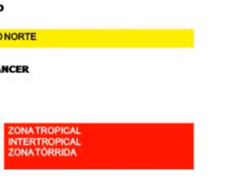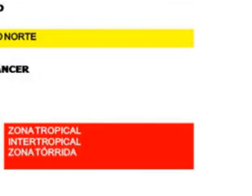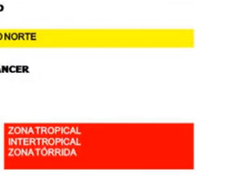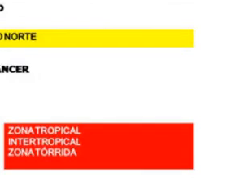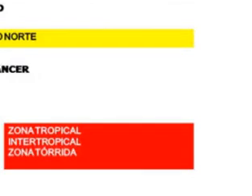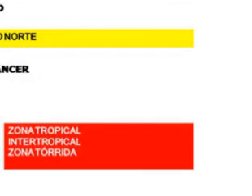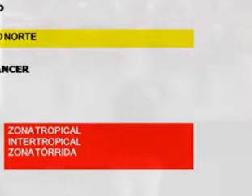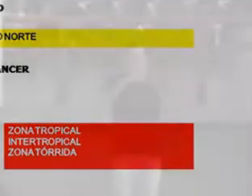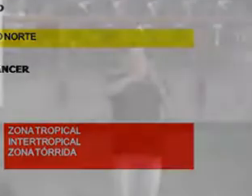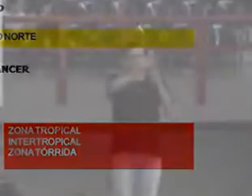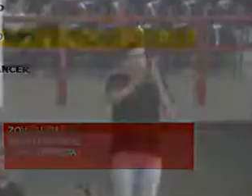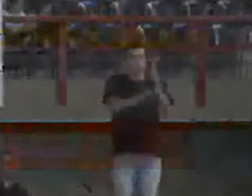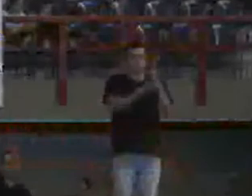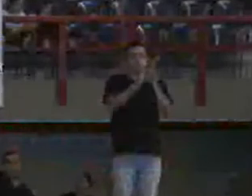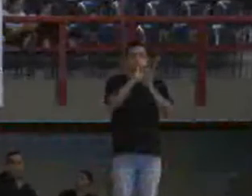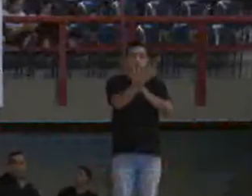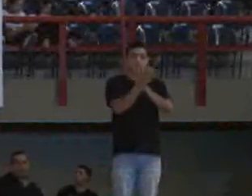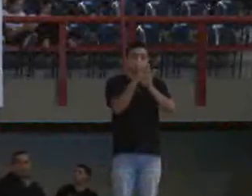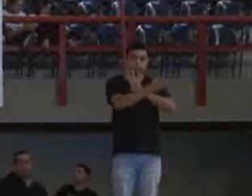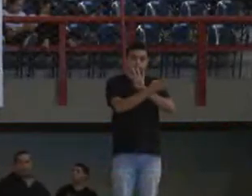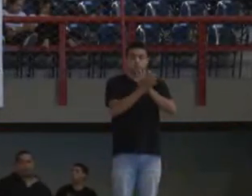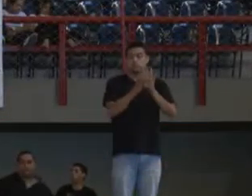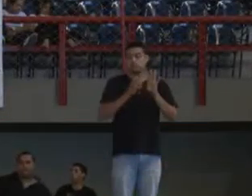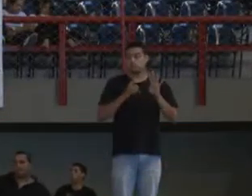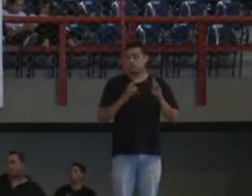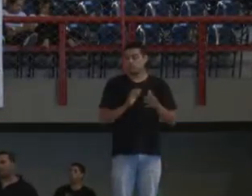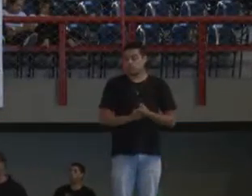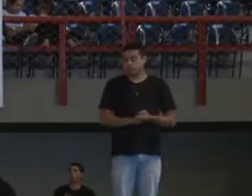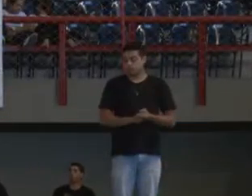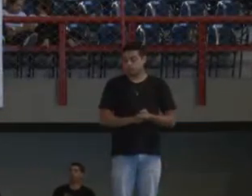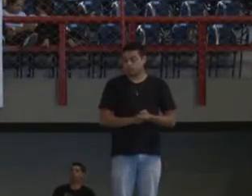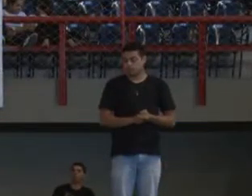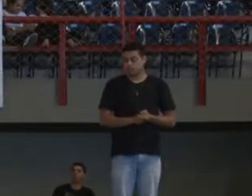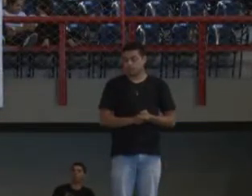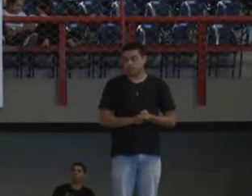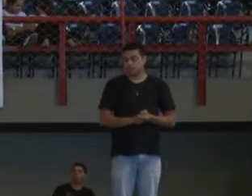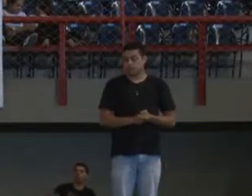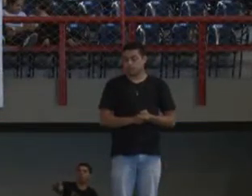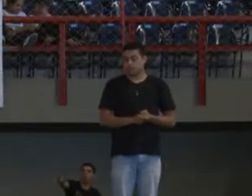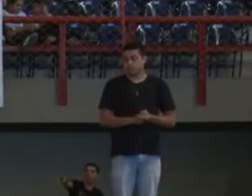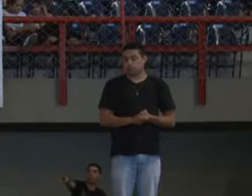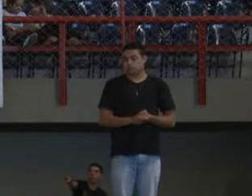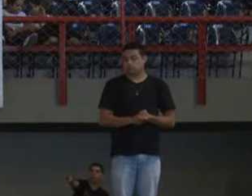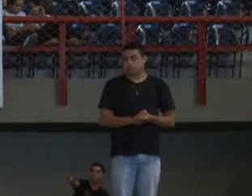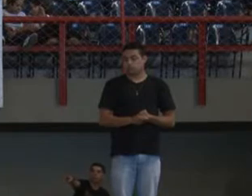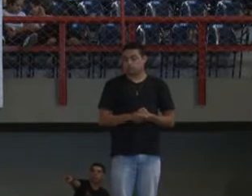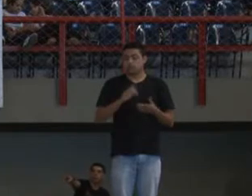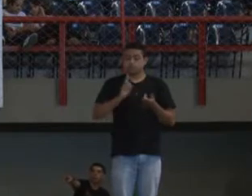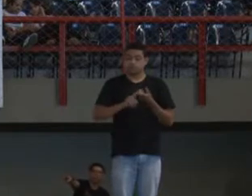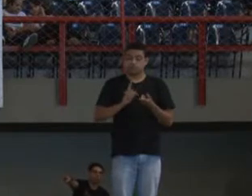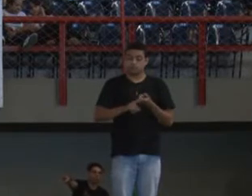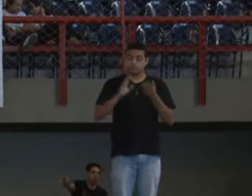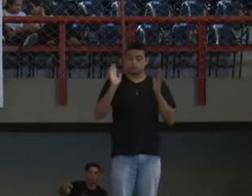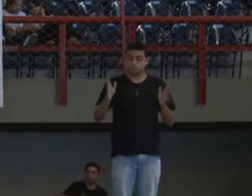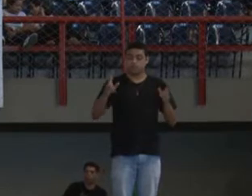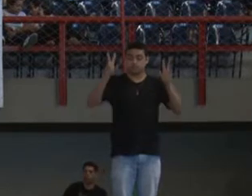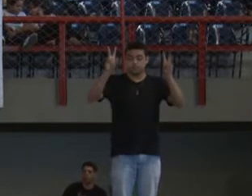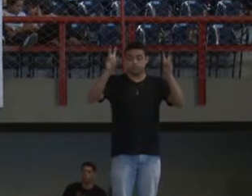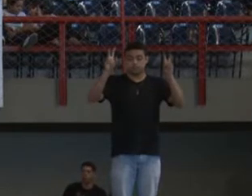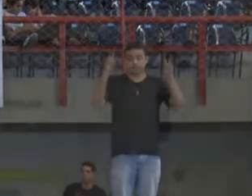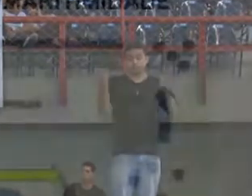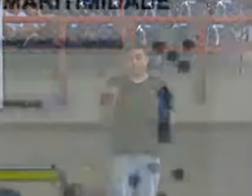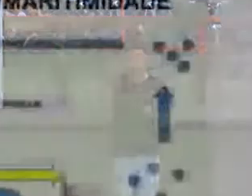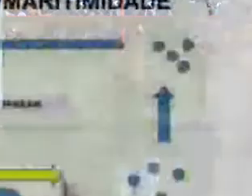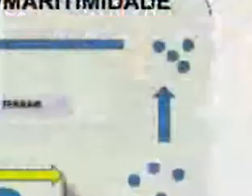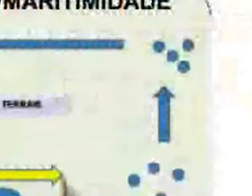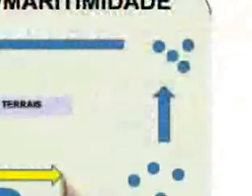estações do ano. Perfeito? Vamos arrochando. Bom, outro assunto prático que você vai ver muito em